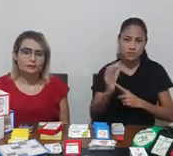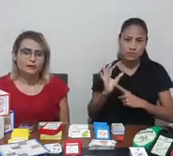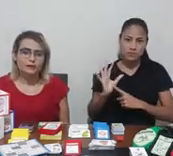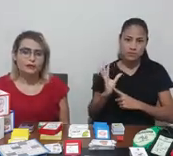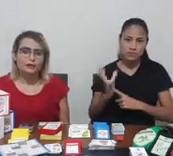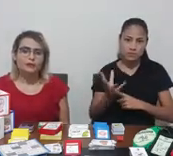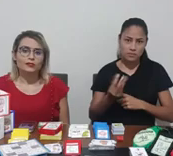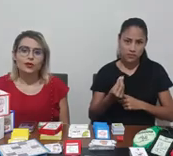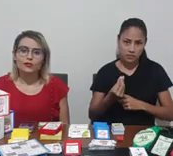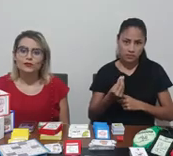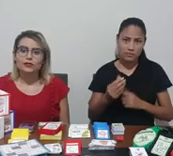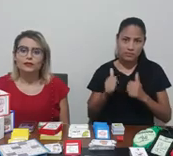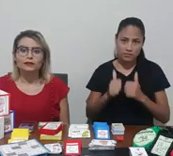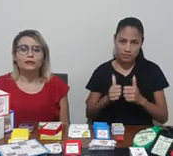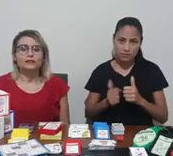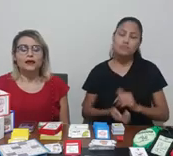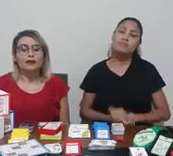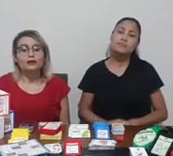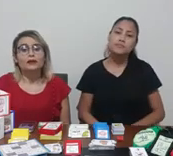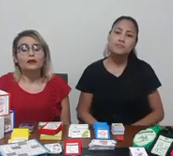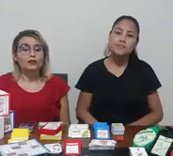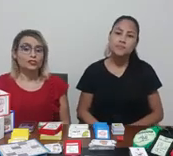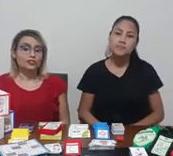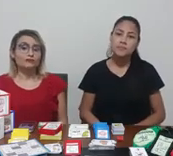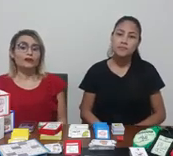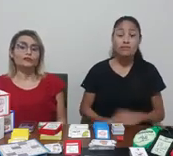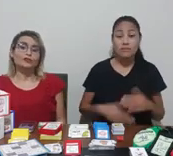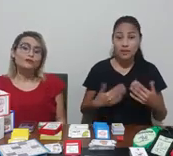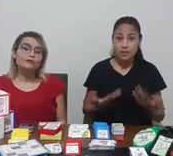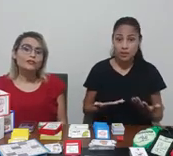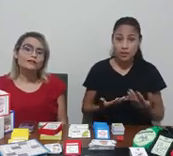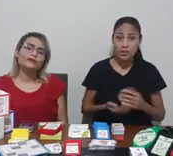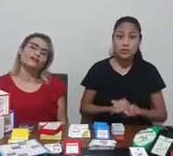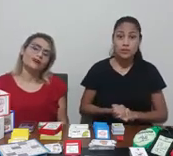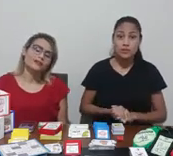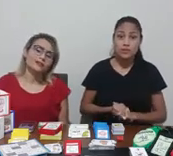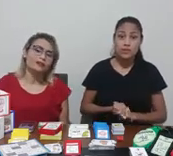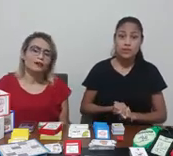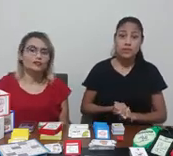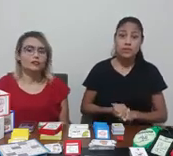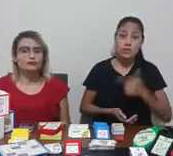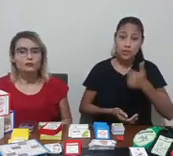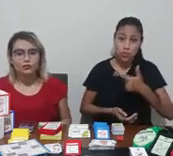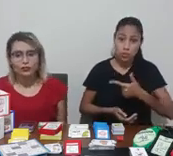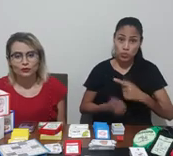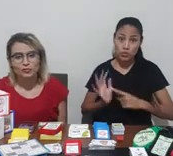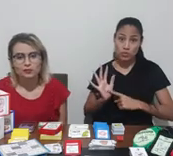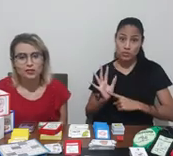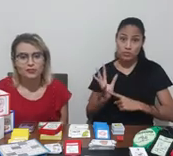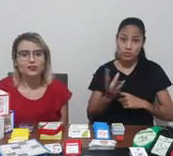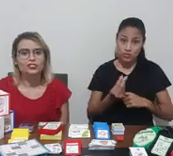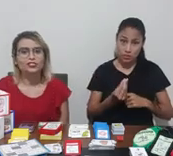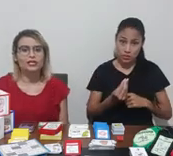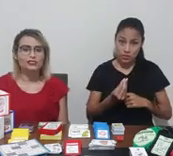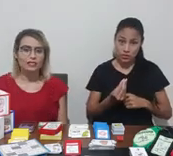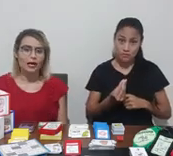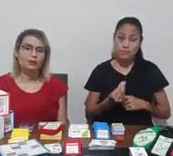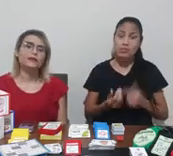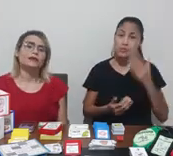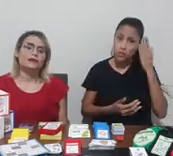Libras. Só isso aqui, certo? Então, a gente faz o segunda e faz esse sinal, segunda mostra de conhecimentos. Então, a